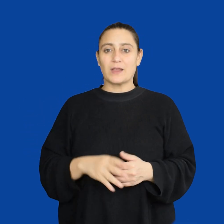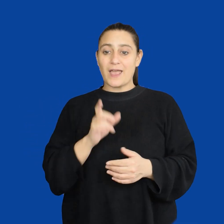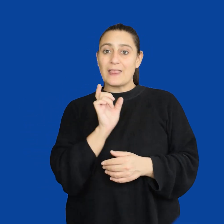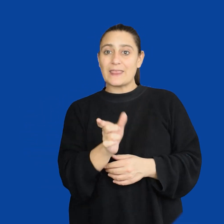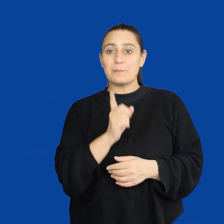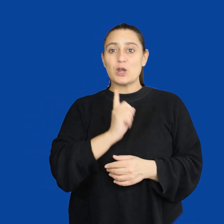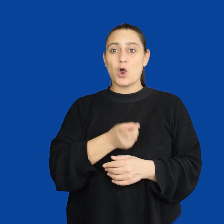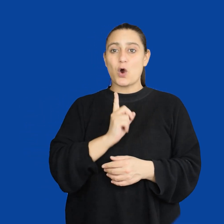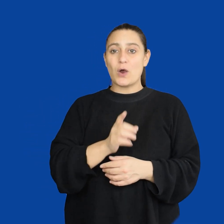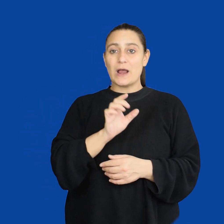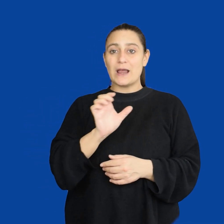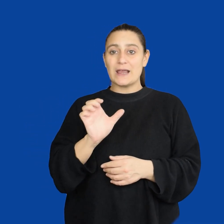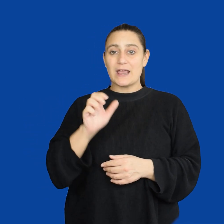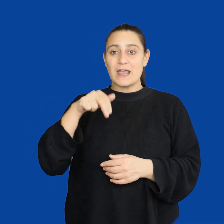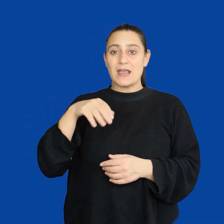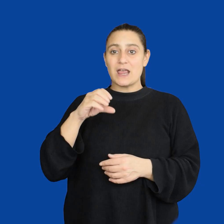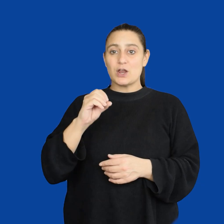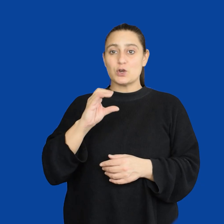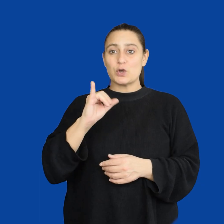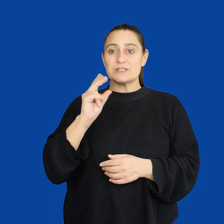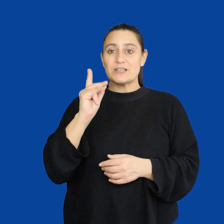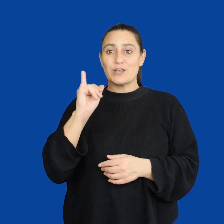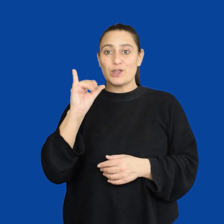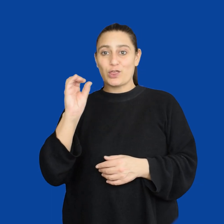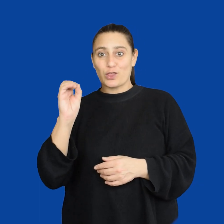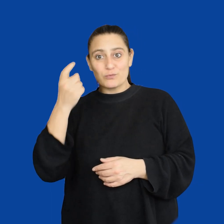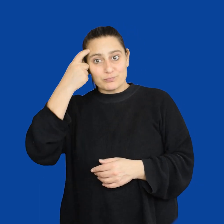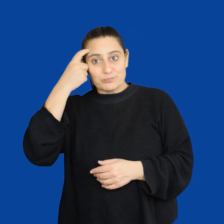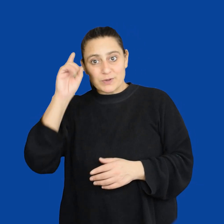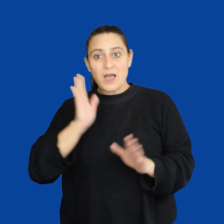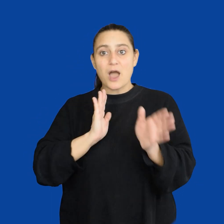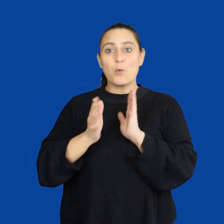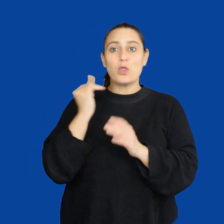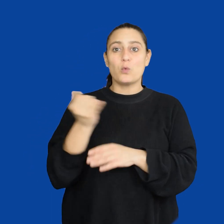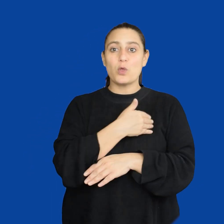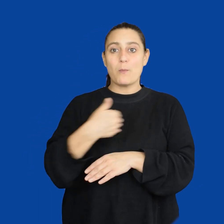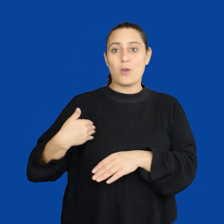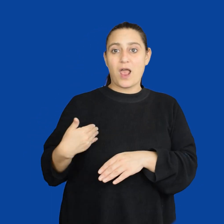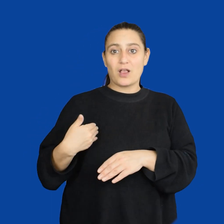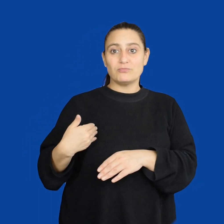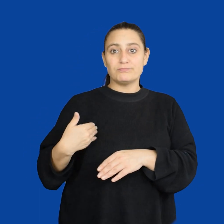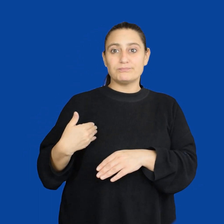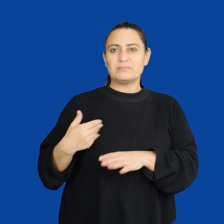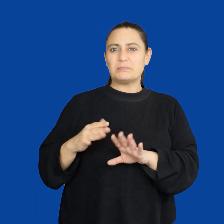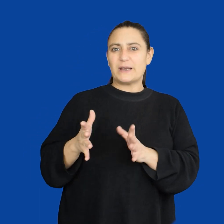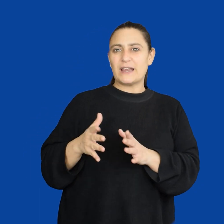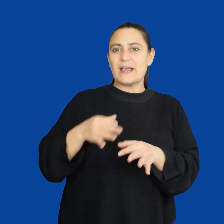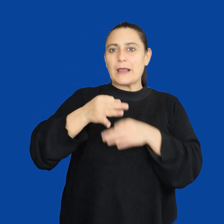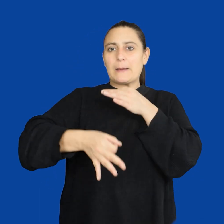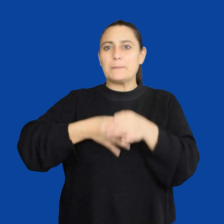García. El término genocidio fue creado por el abogado judeo-polaco Raphael Lemkin, para designar